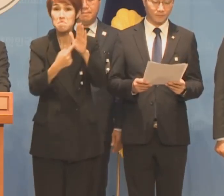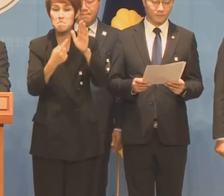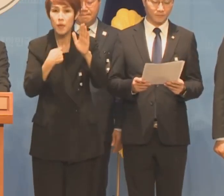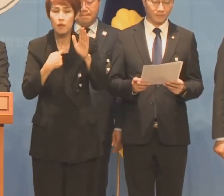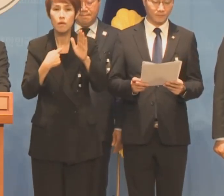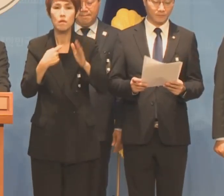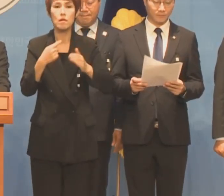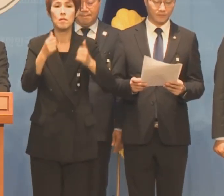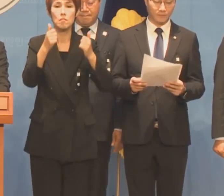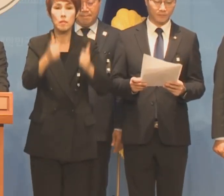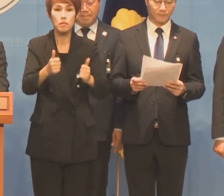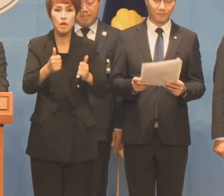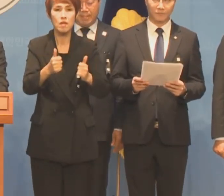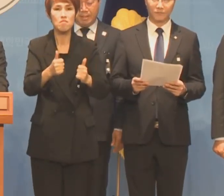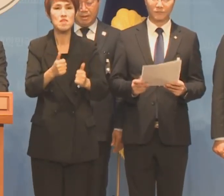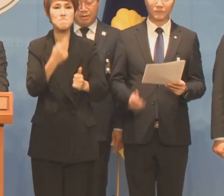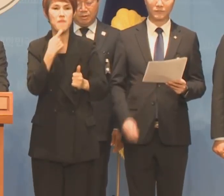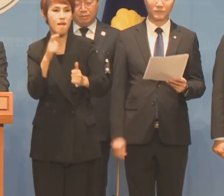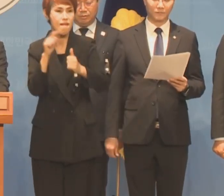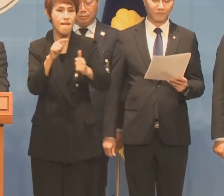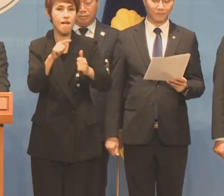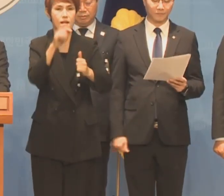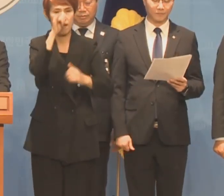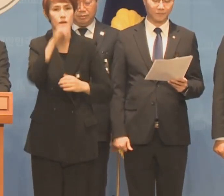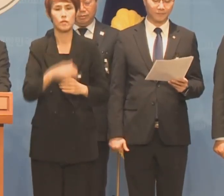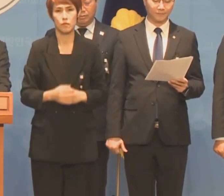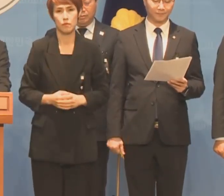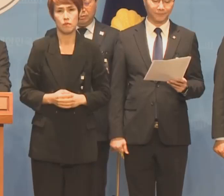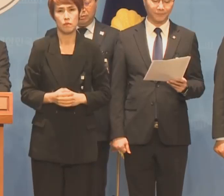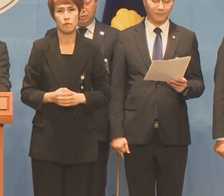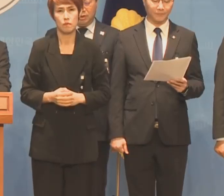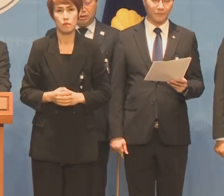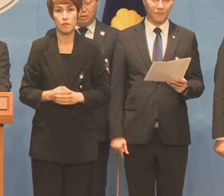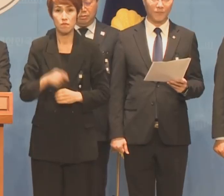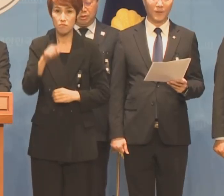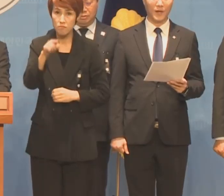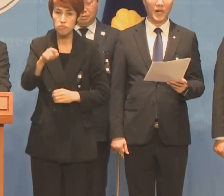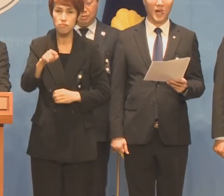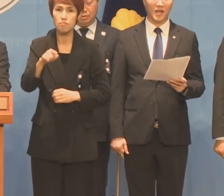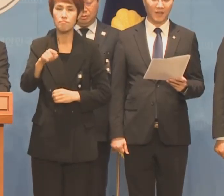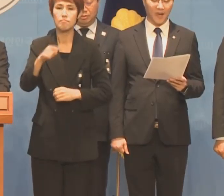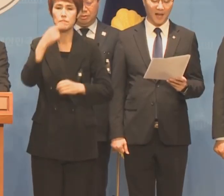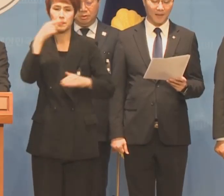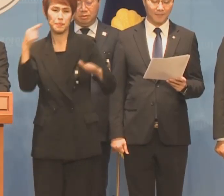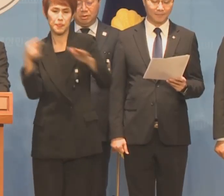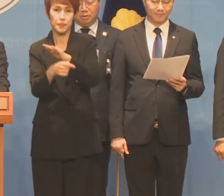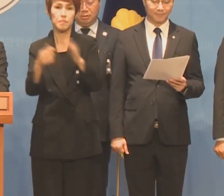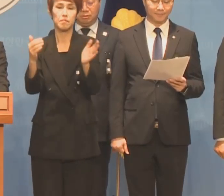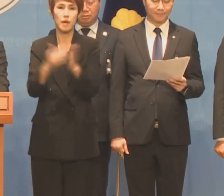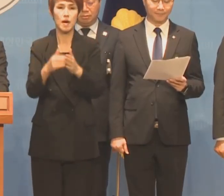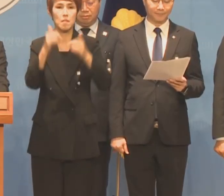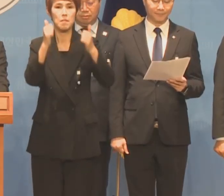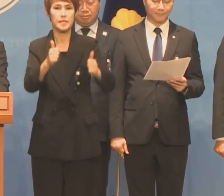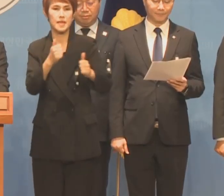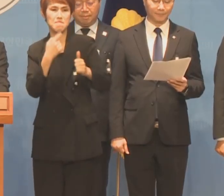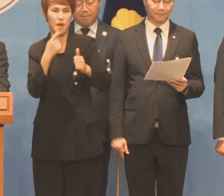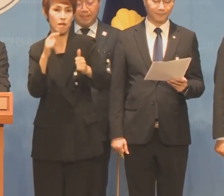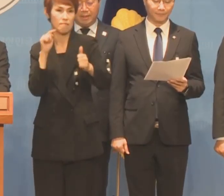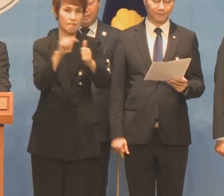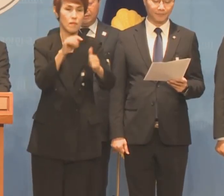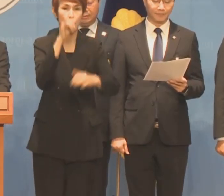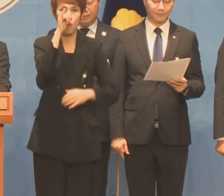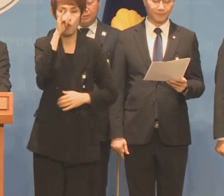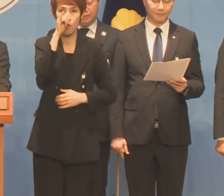사법기능을 마비시키고 있습니다. 윤석열 내란 피의자가 계엄을 선포하며 판사를 겁박하고